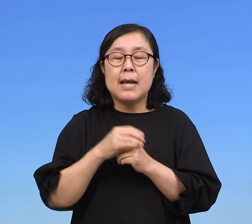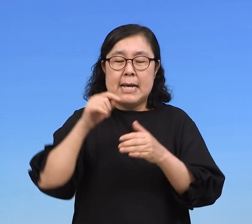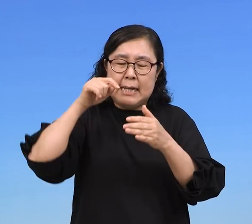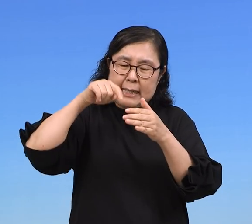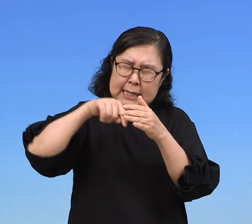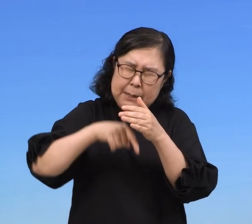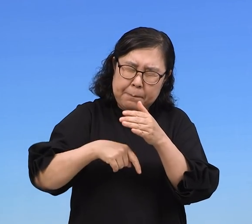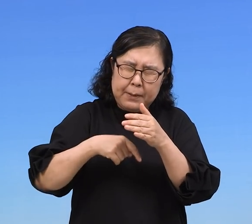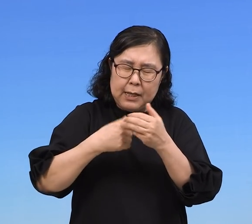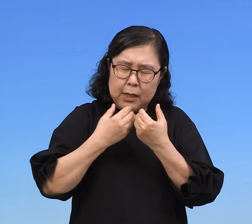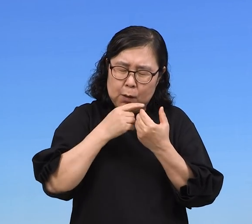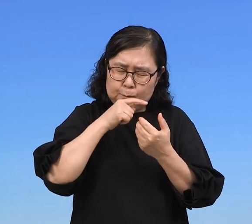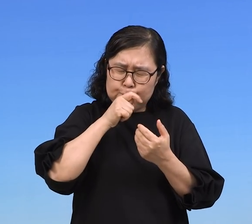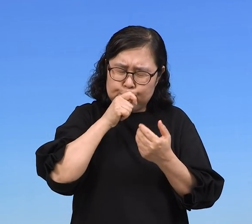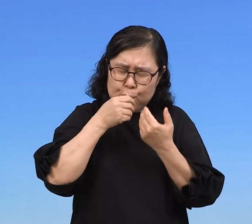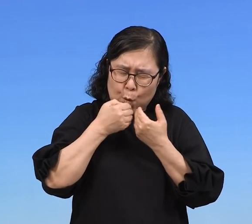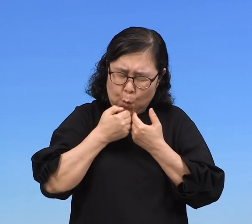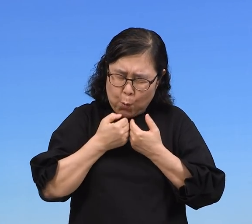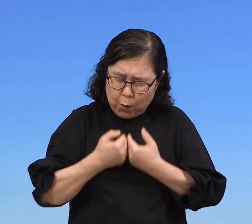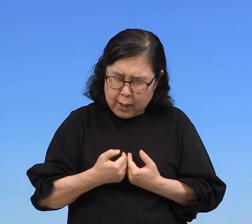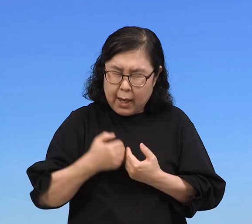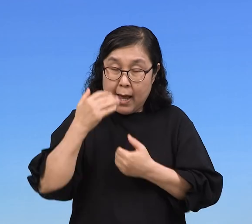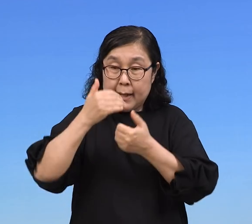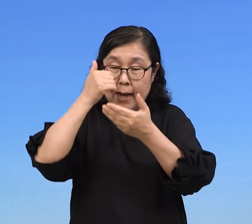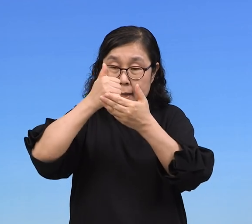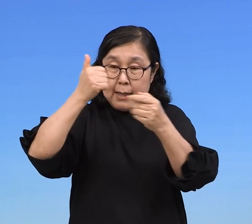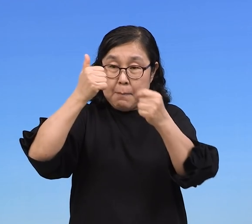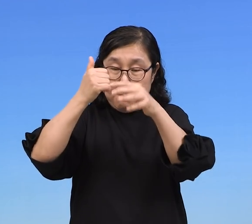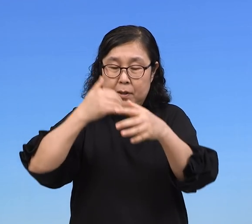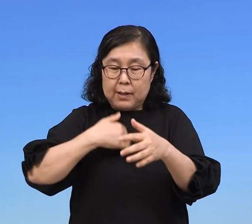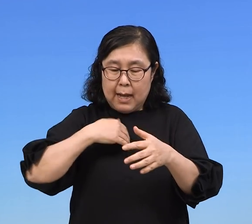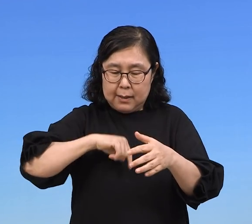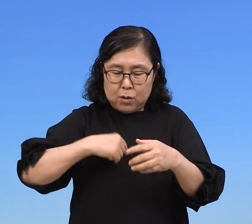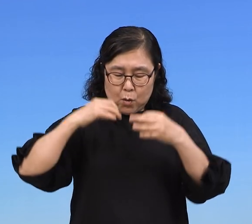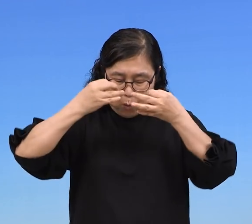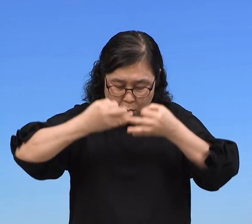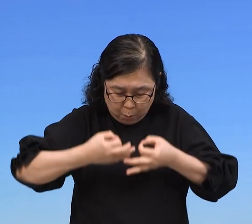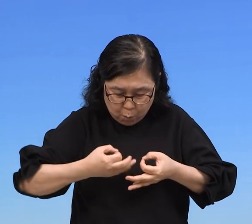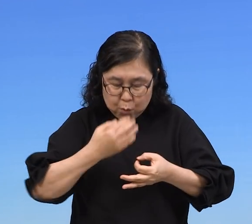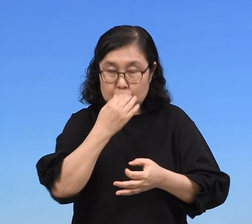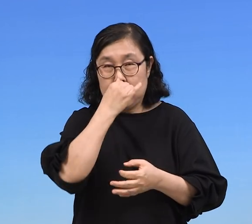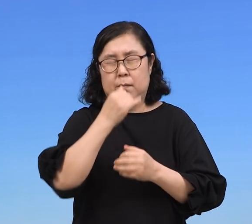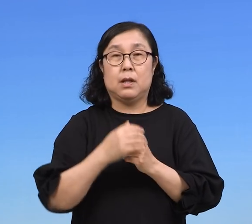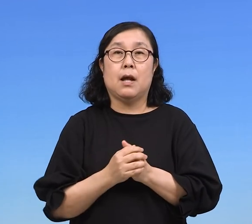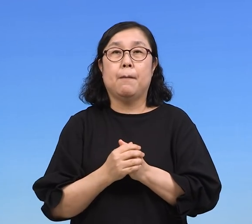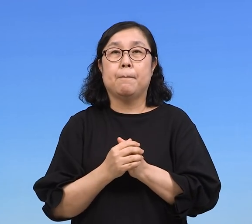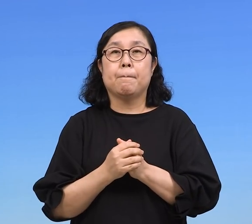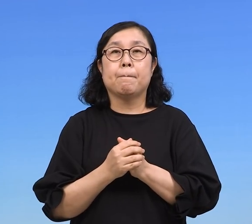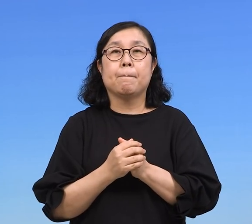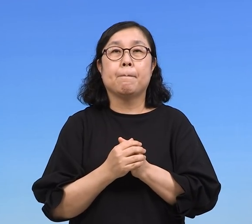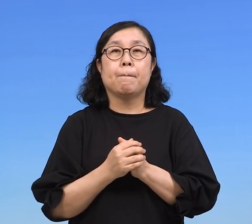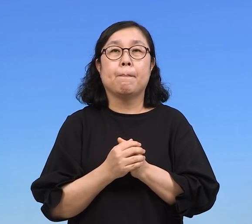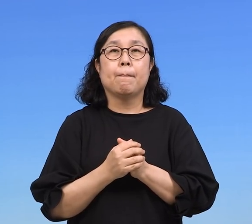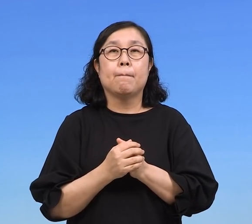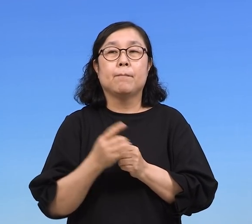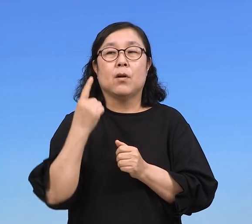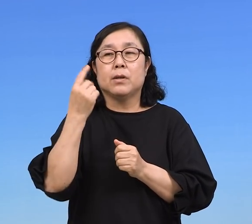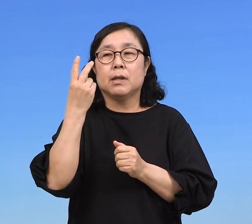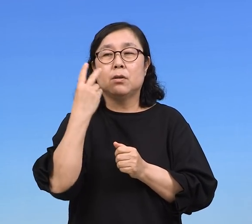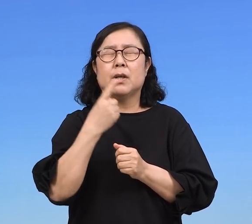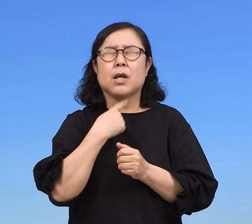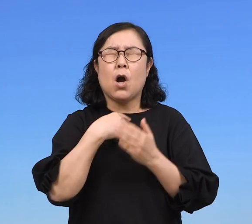그저 깊이 하나님 앞에 자기를 돌아보고, 그래서 저는요, 뭐 어제도 경험했고 그 전날도